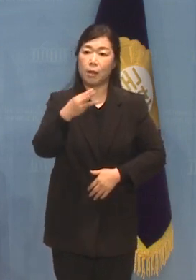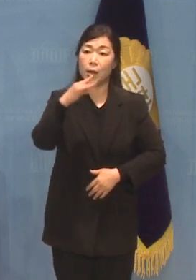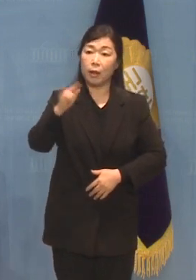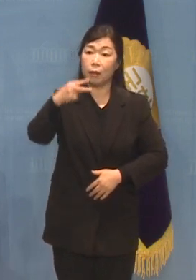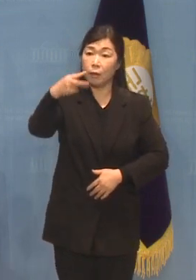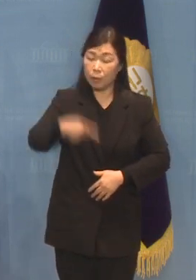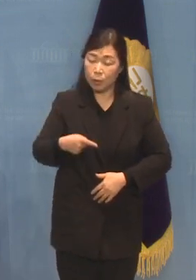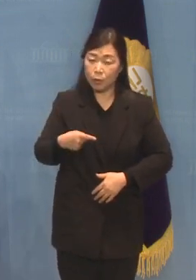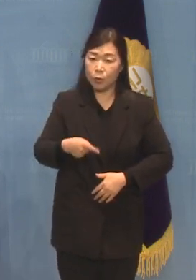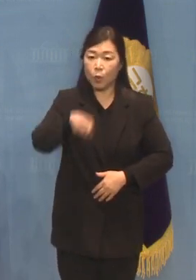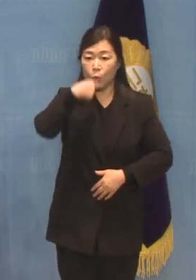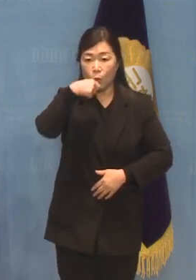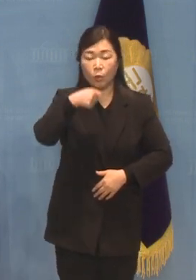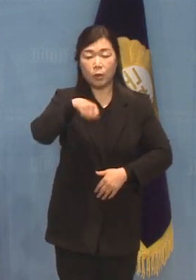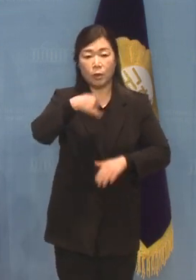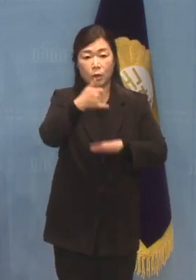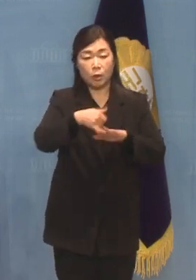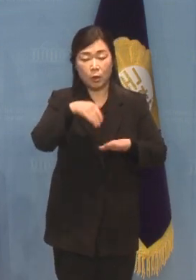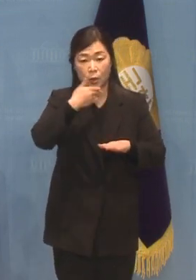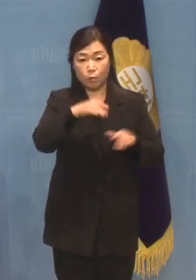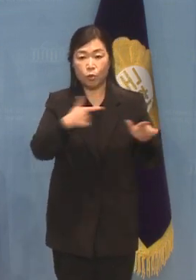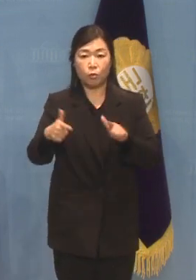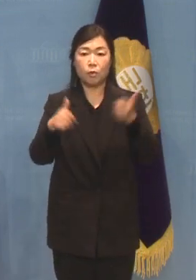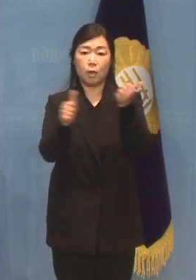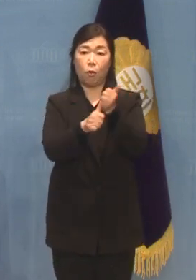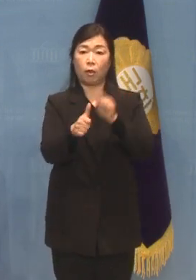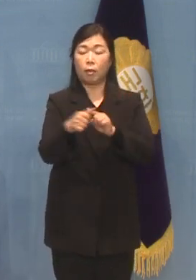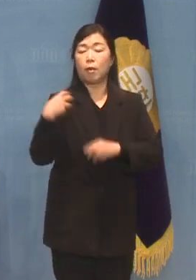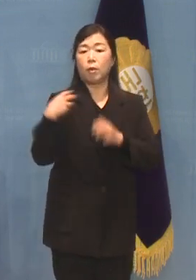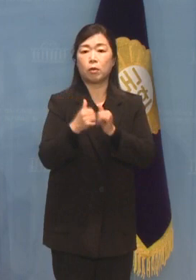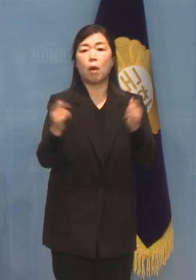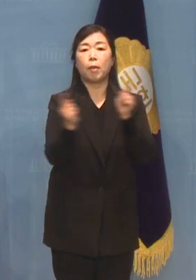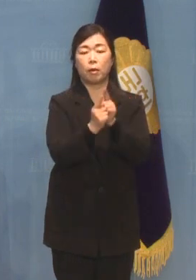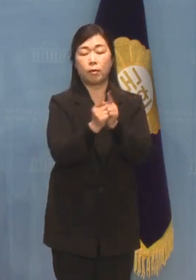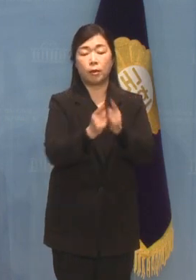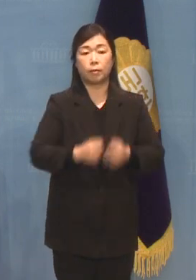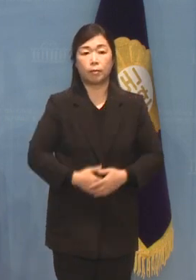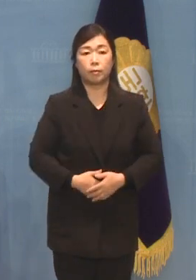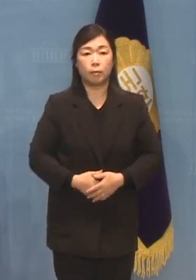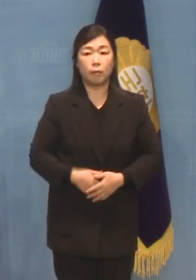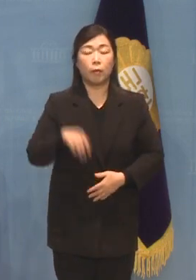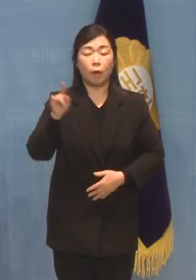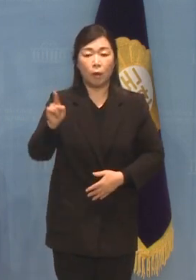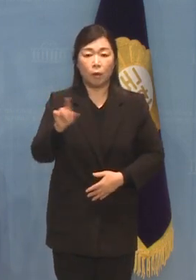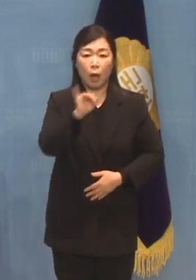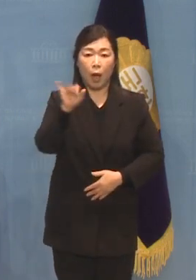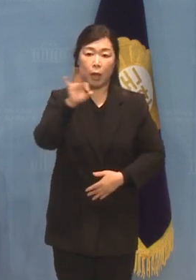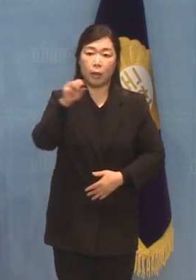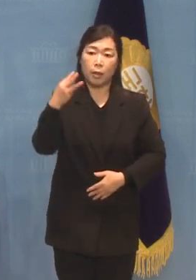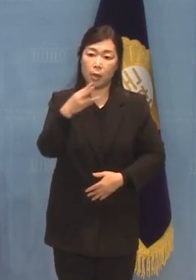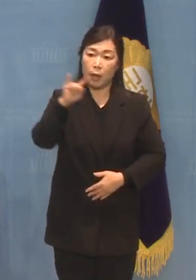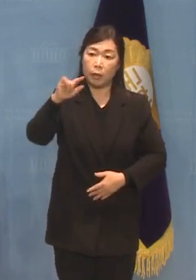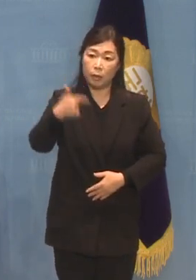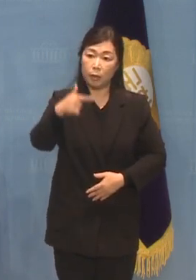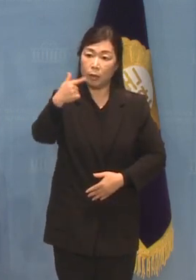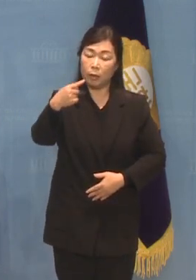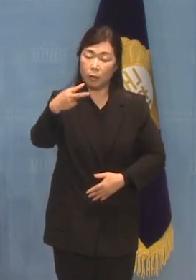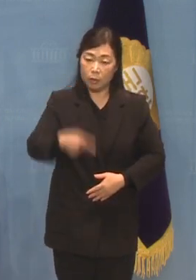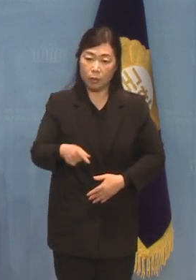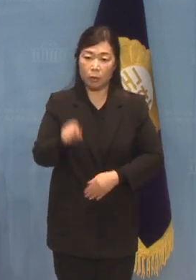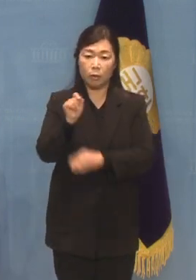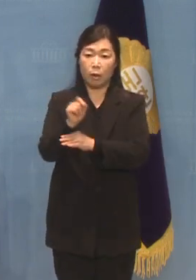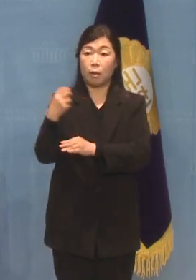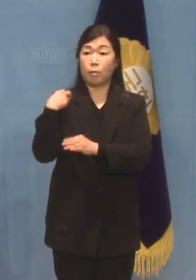농식품해양부 차관과 면담합니다. 상대 측에서는 주한 아일랜드 대사 등도 함께할